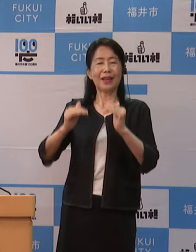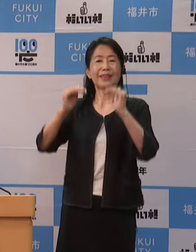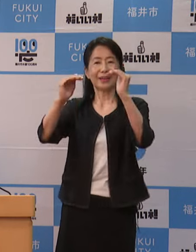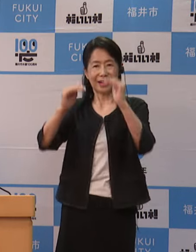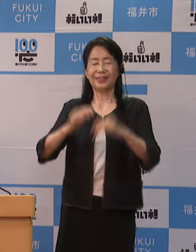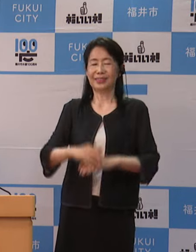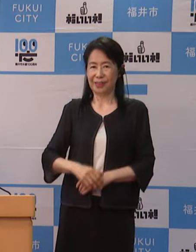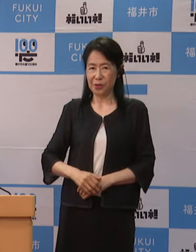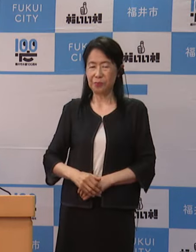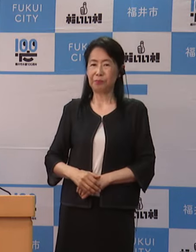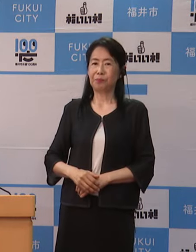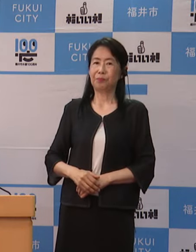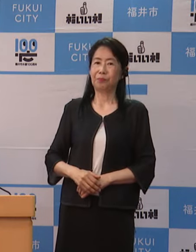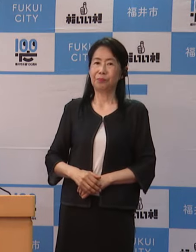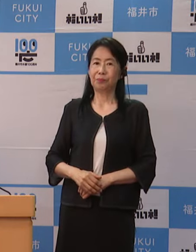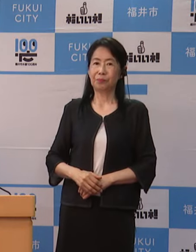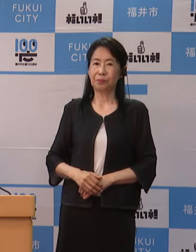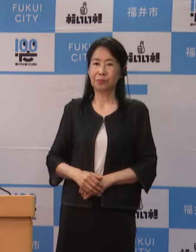まして、